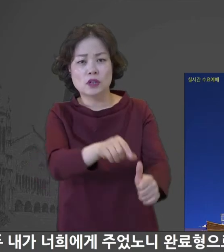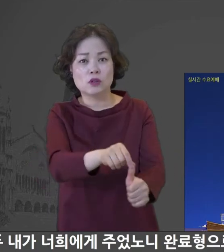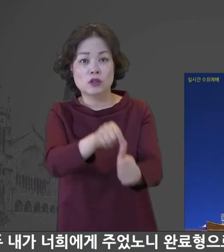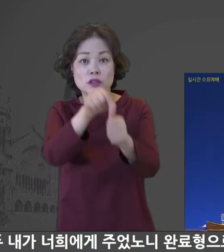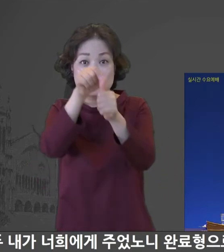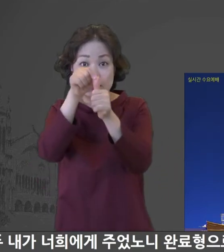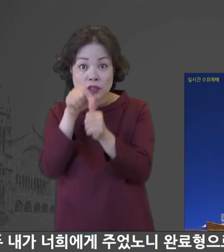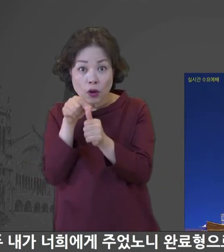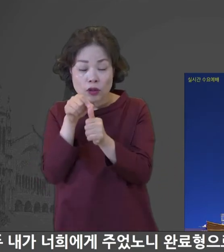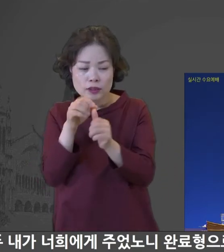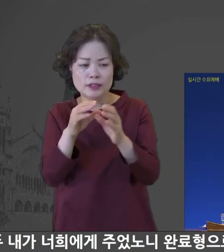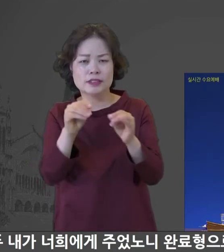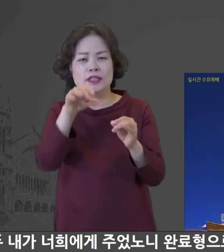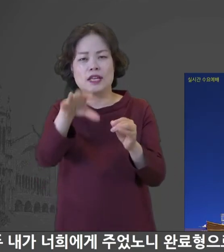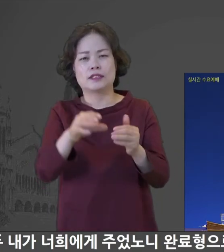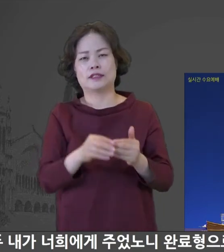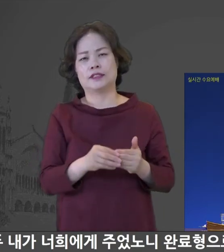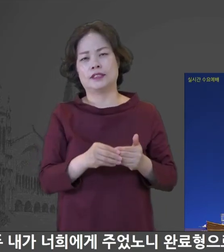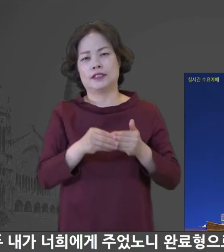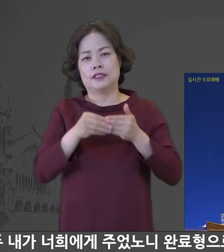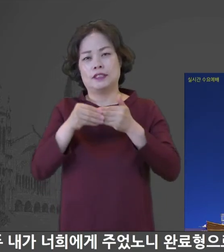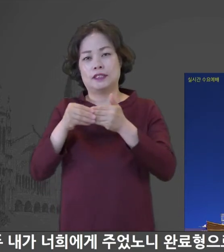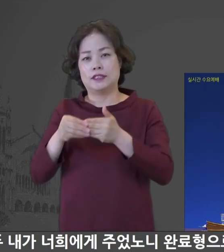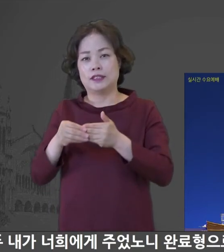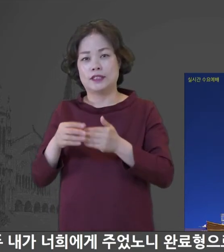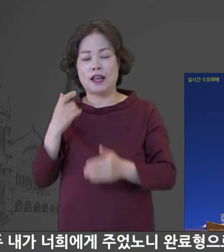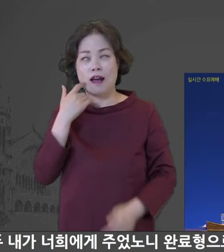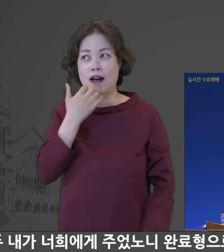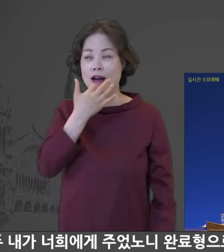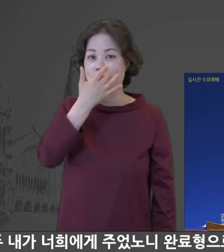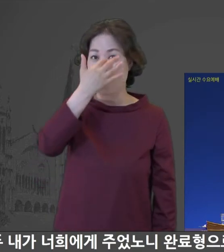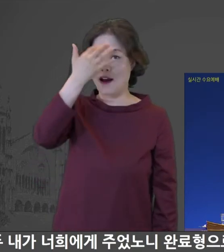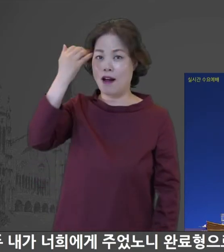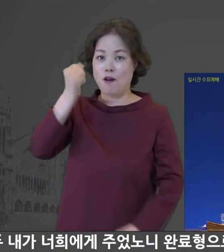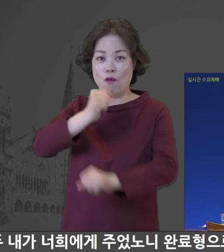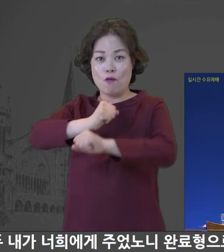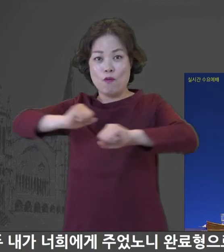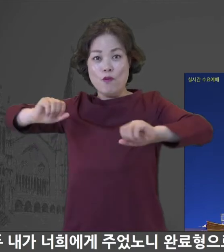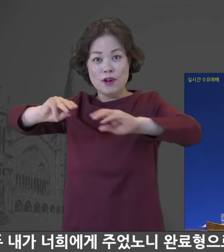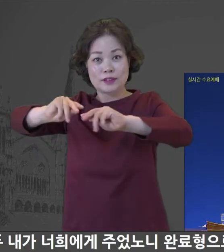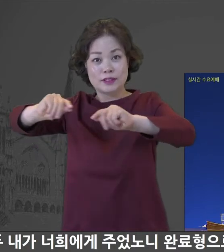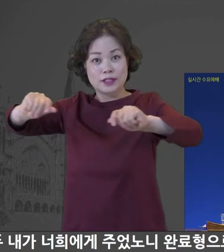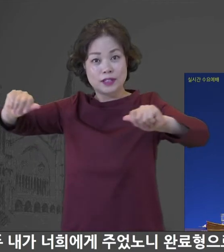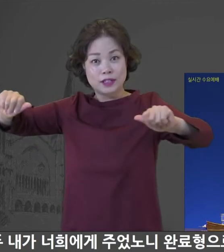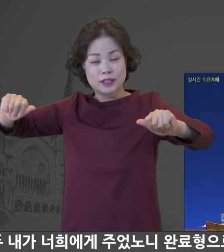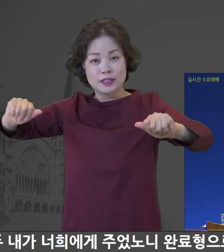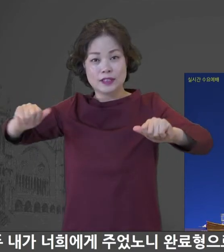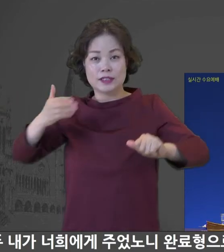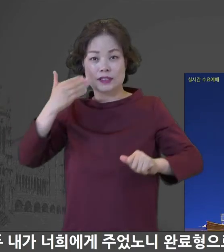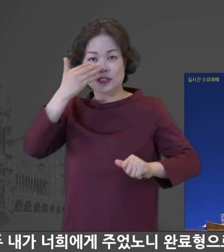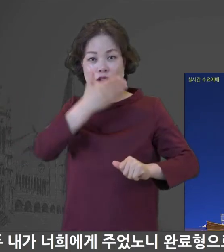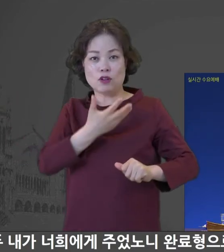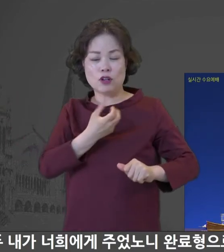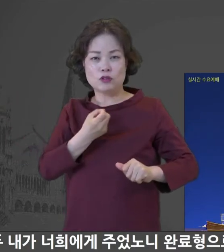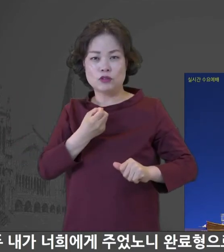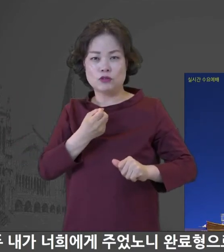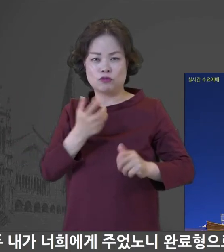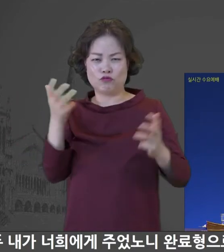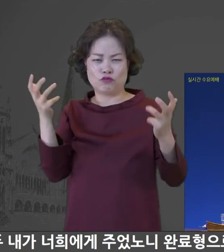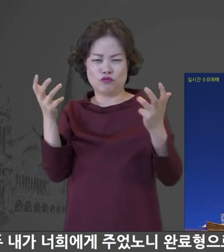건져내고 그들을 그 땅에서 인도하여 아름답고 광대한 땅, 젖과 꿀이 흐르는